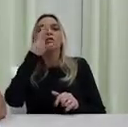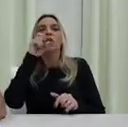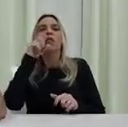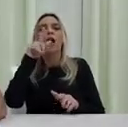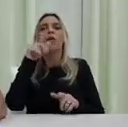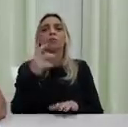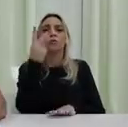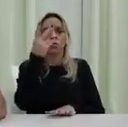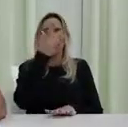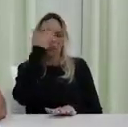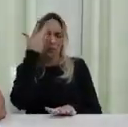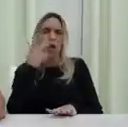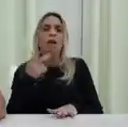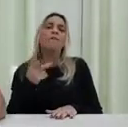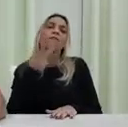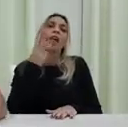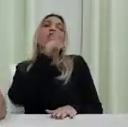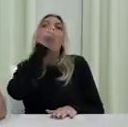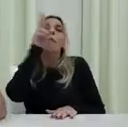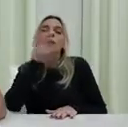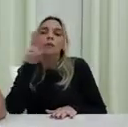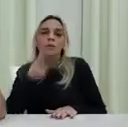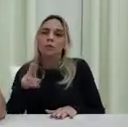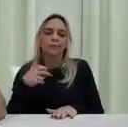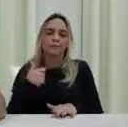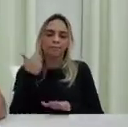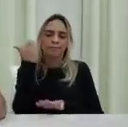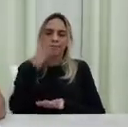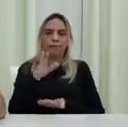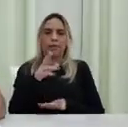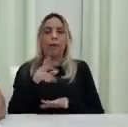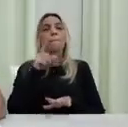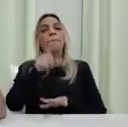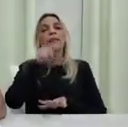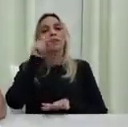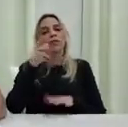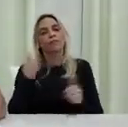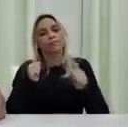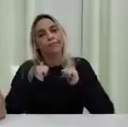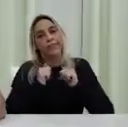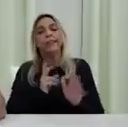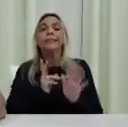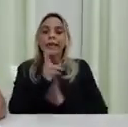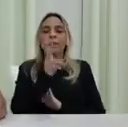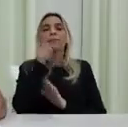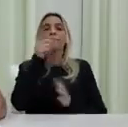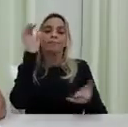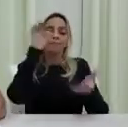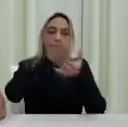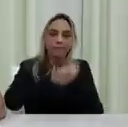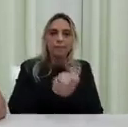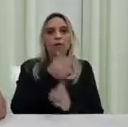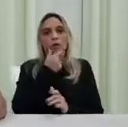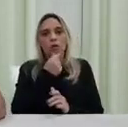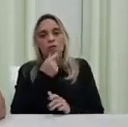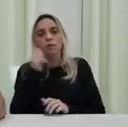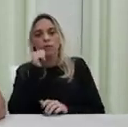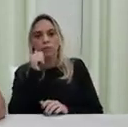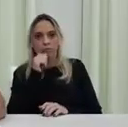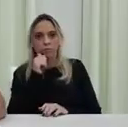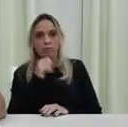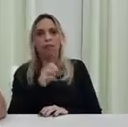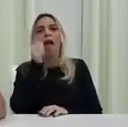pessoas receberam, não vou citar o nome aqui que não é o caso, 2 pessoas, geralmente quando 2 é o marido e esposa. A